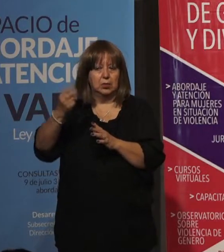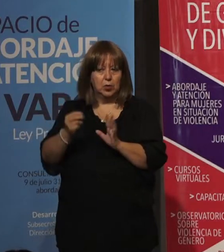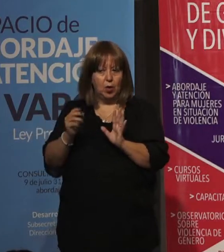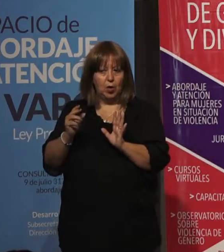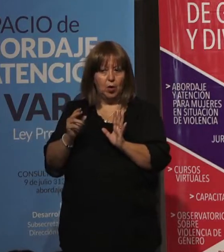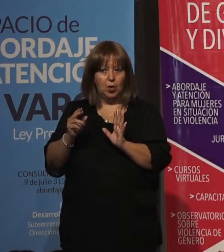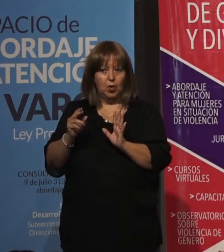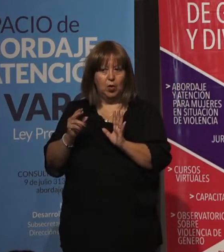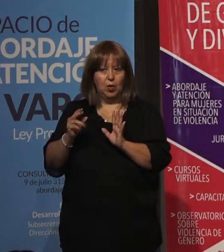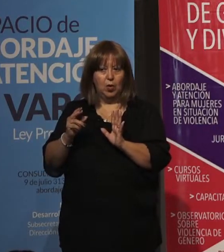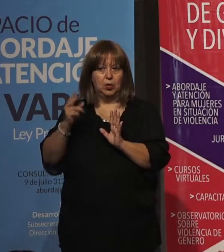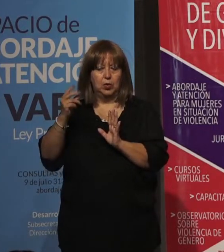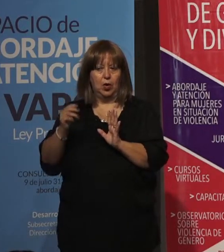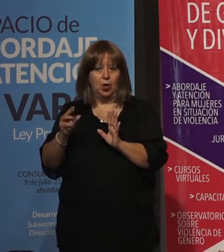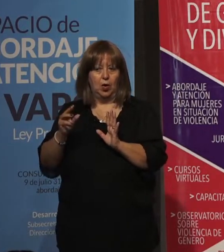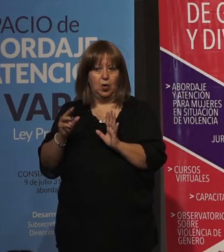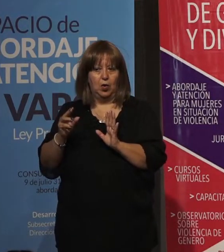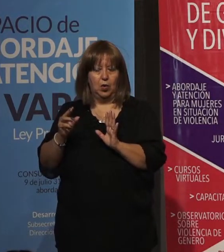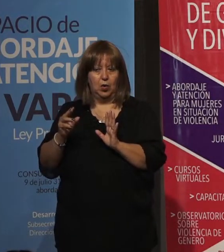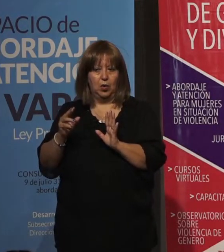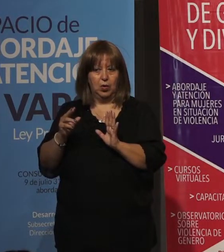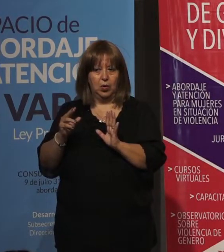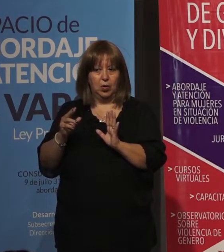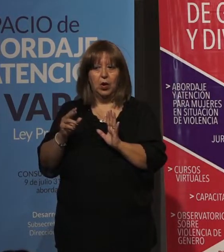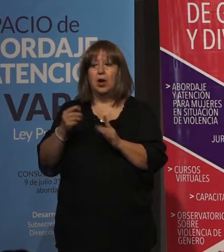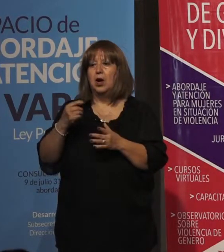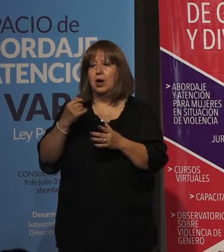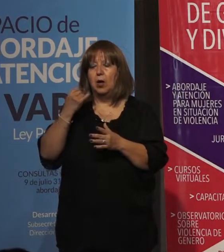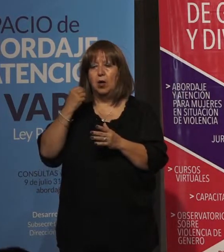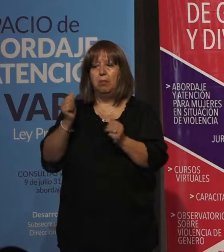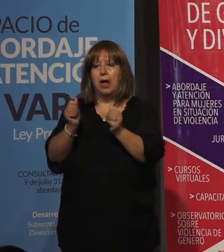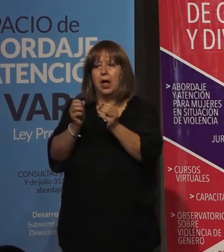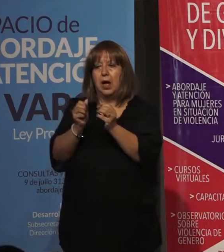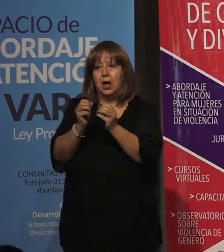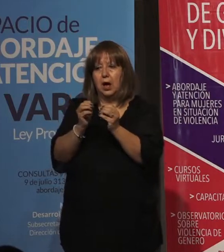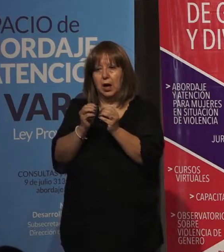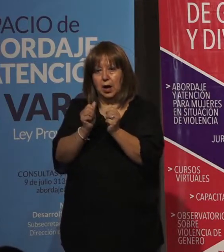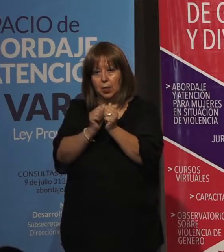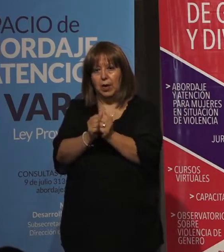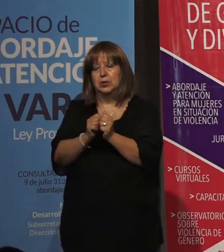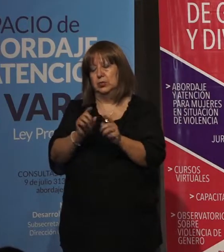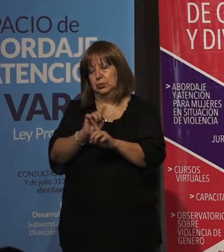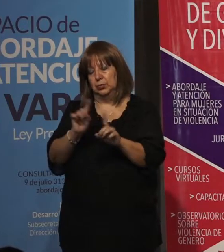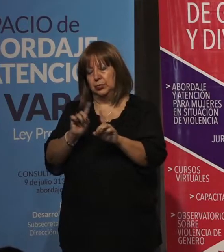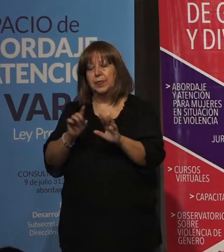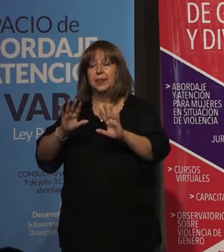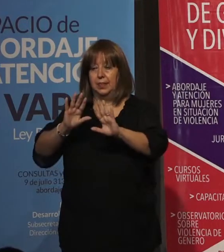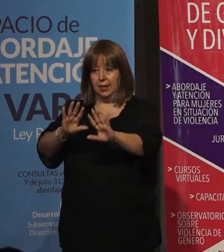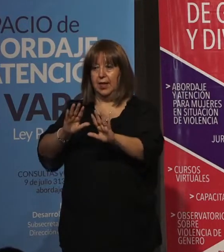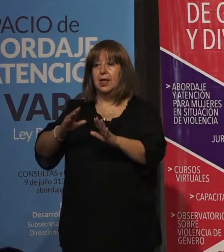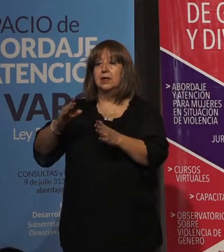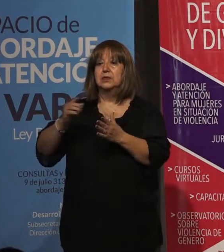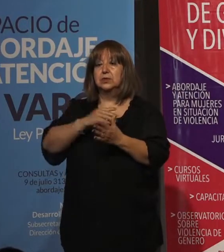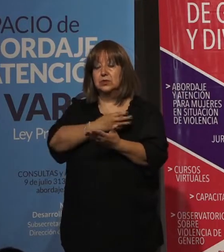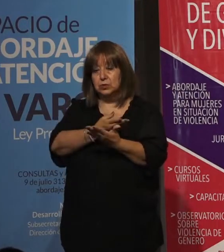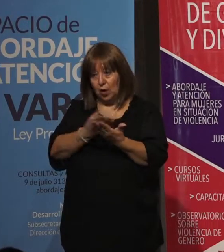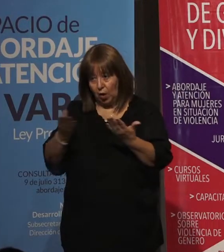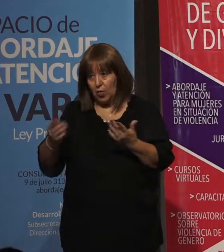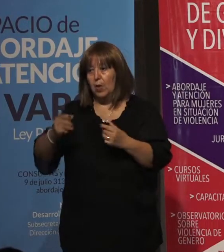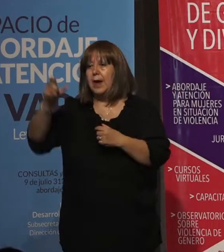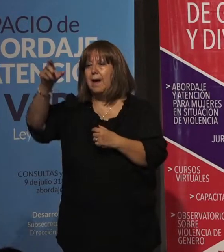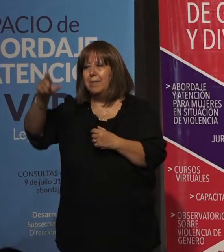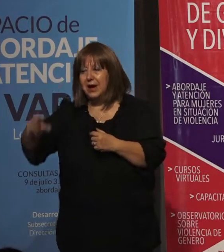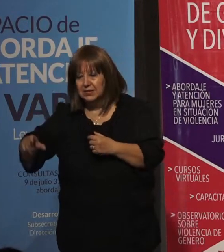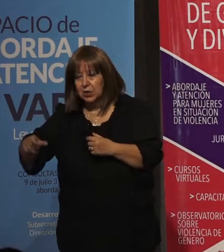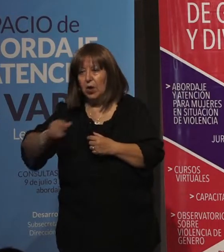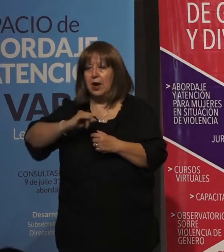alguna fiscalía? No, ninguno. Si no, ninguno. Todo funcionario público, si se presenta una